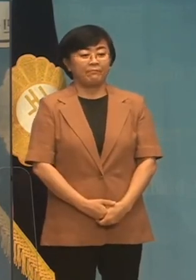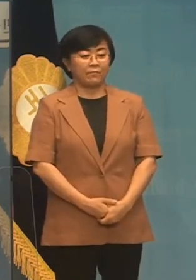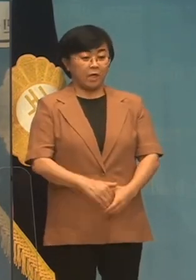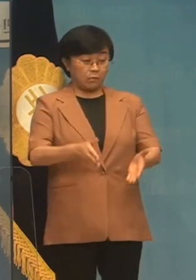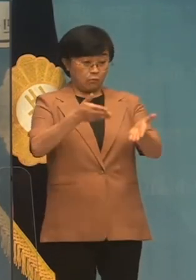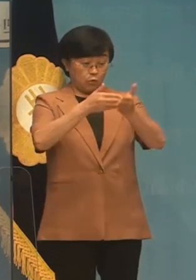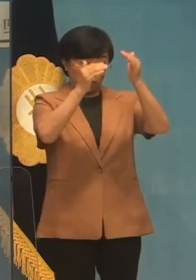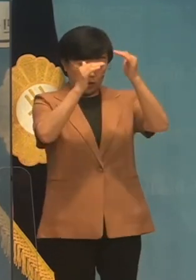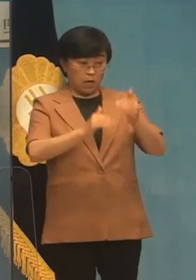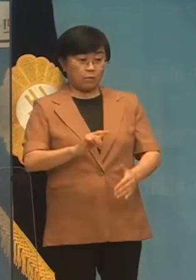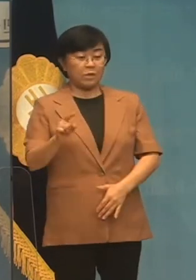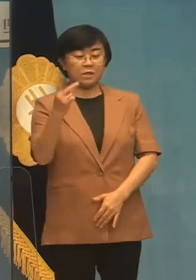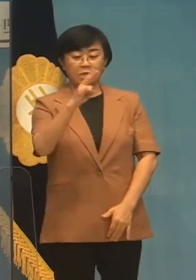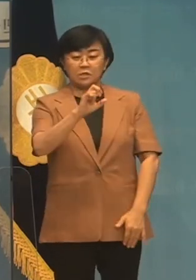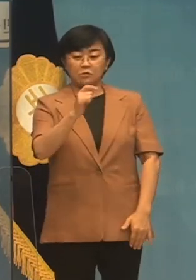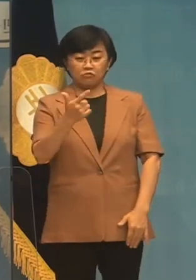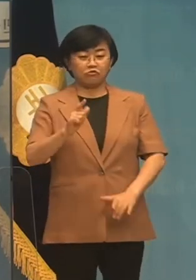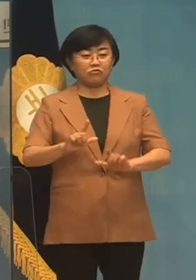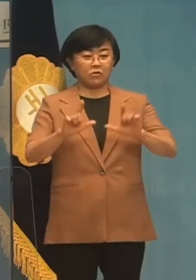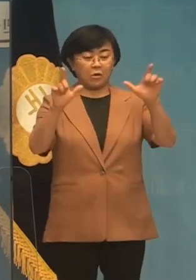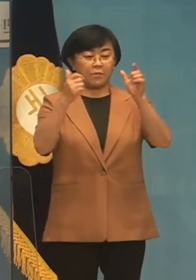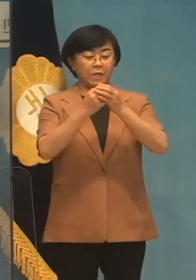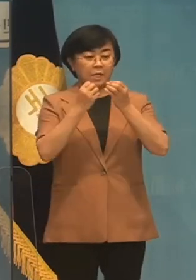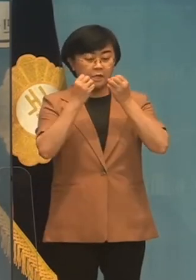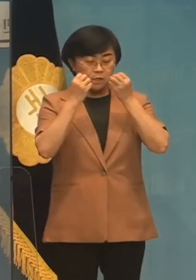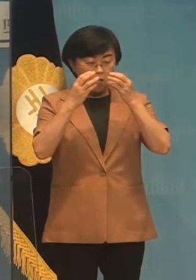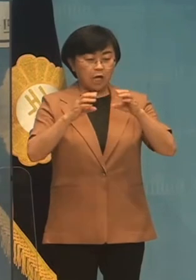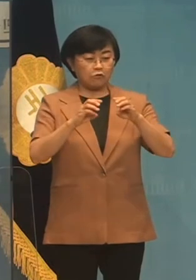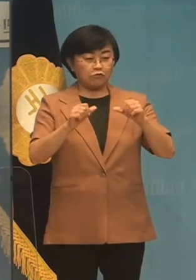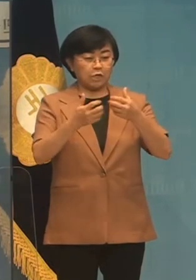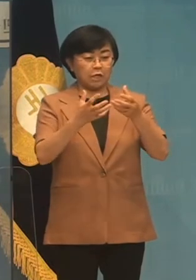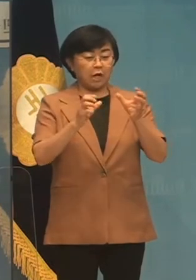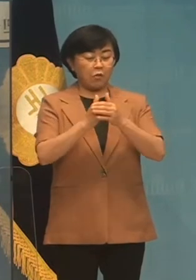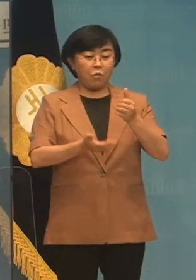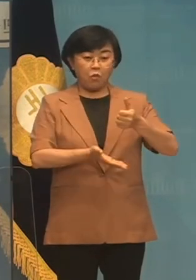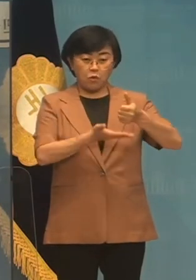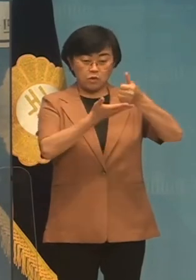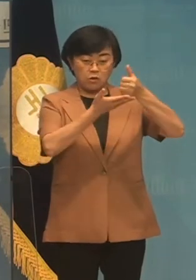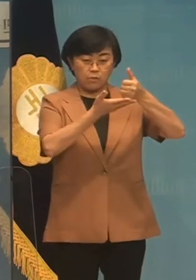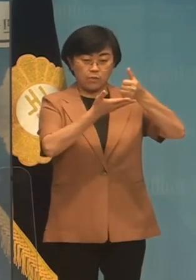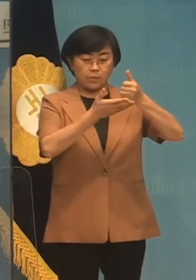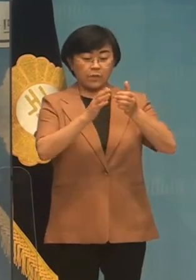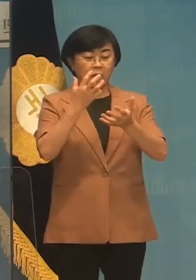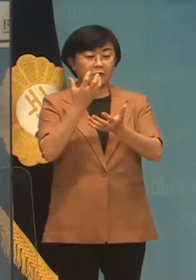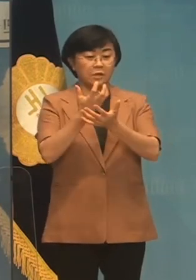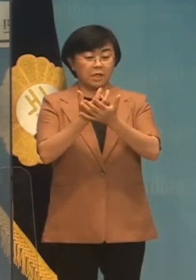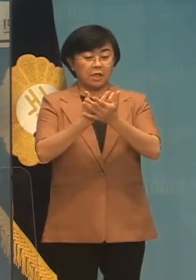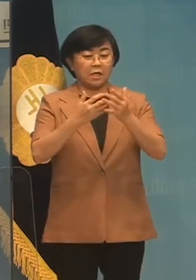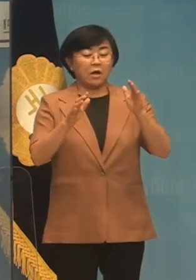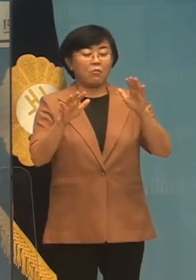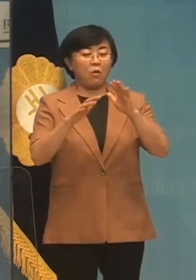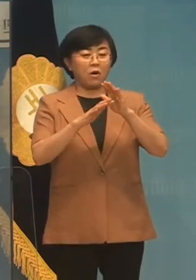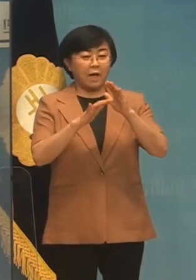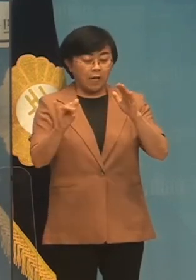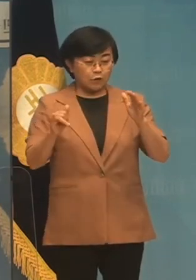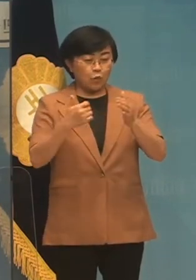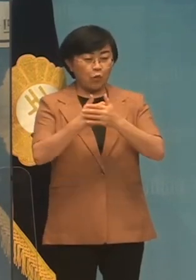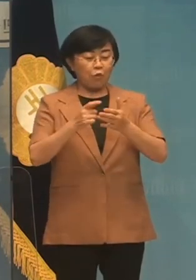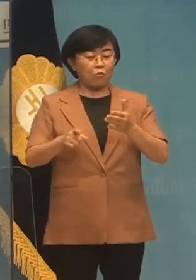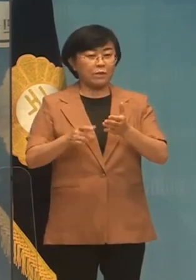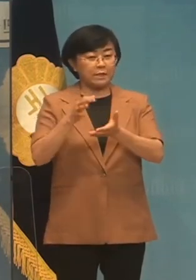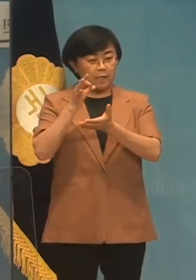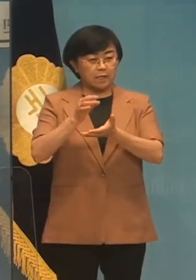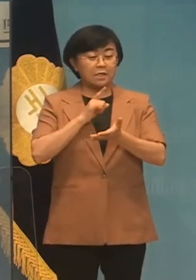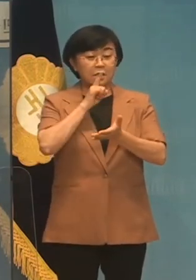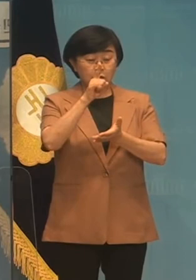보도에 따르면 2016년 새누리당 공천 서류에는 직계 존속의 재산을 신고하게 되어